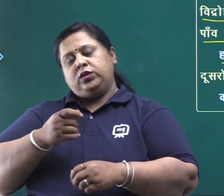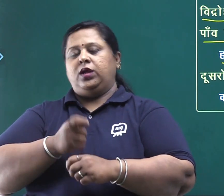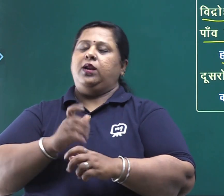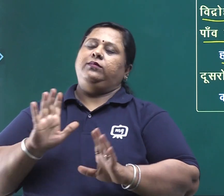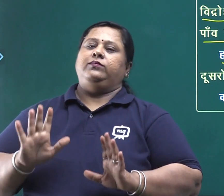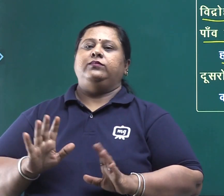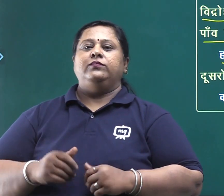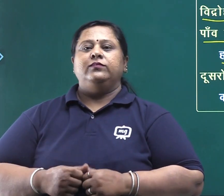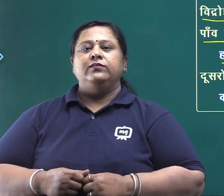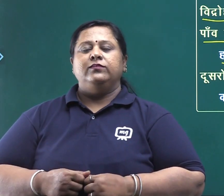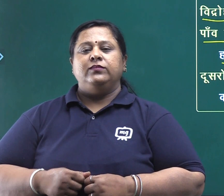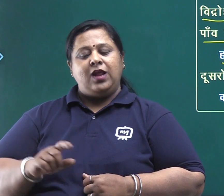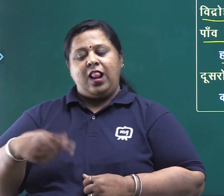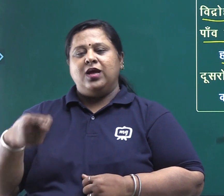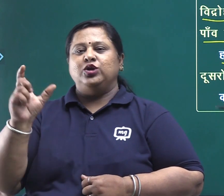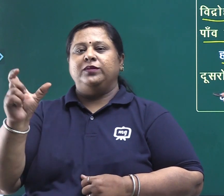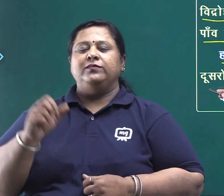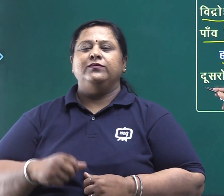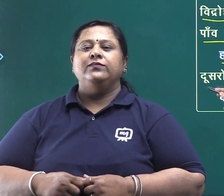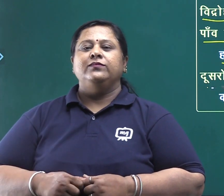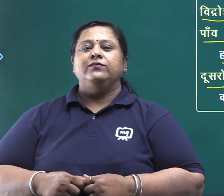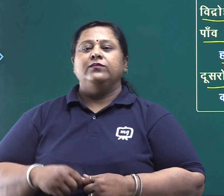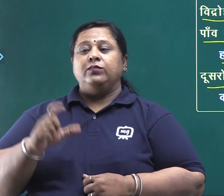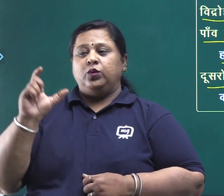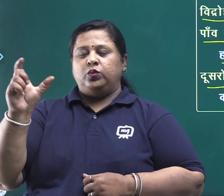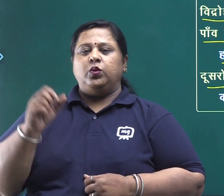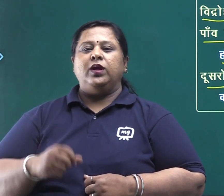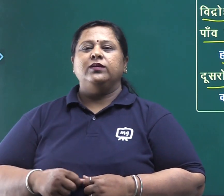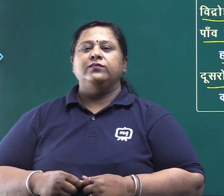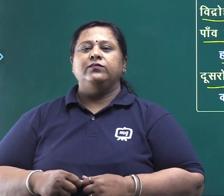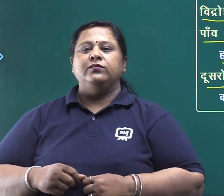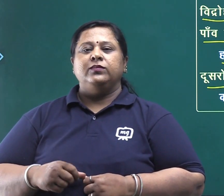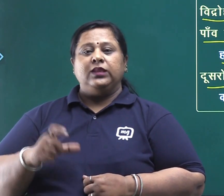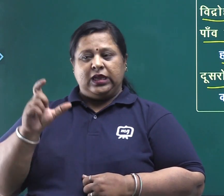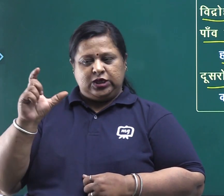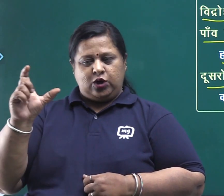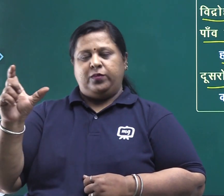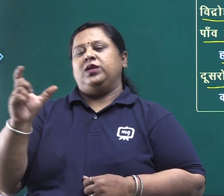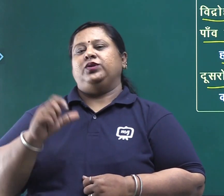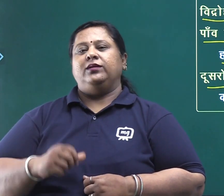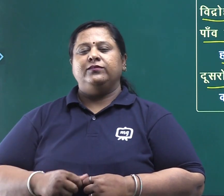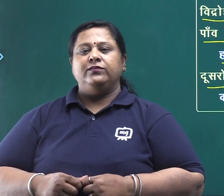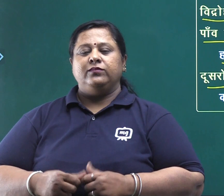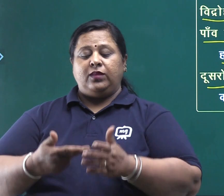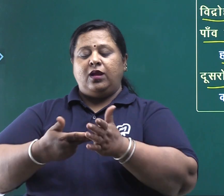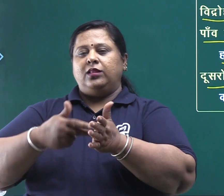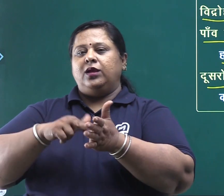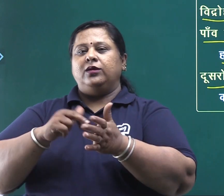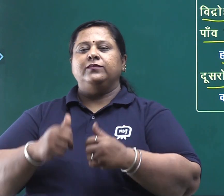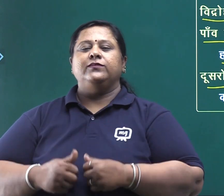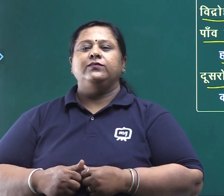करना। अगला शब्द दूसरों के इशारे पर नाचना, अर्थ